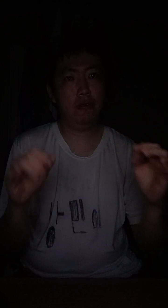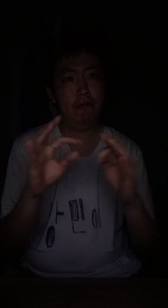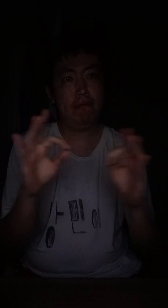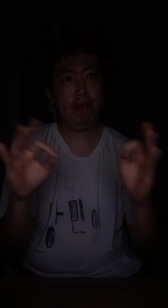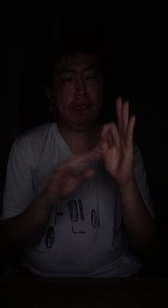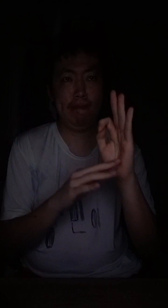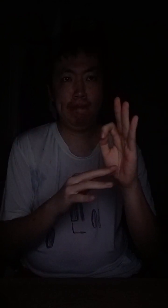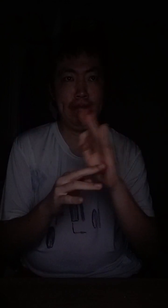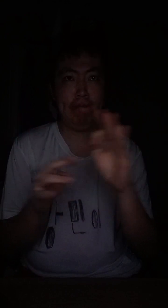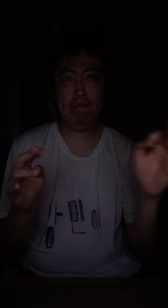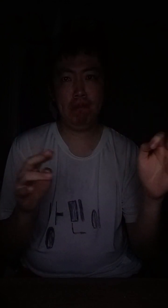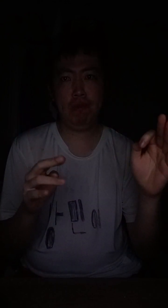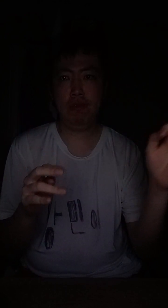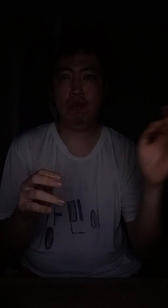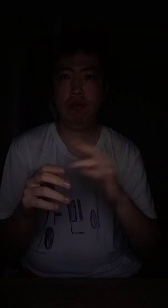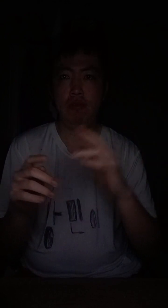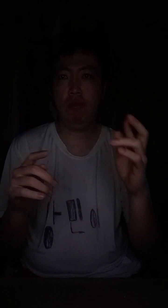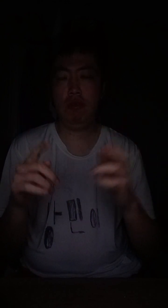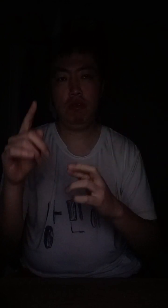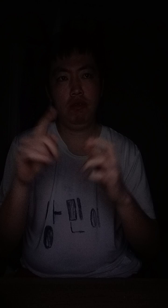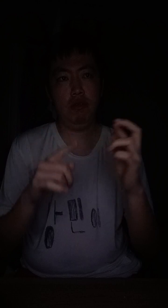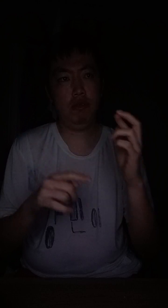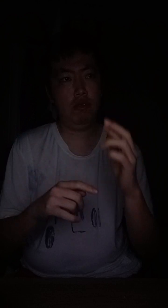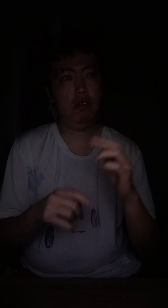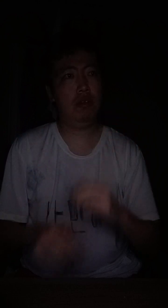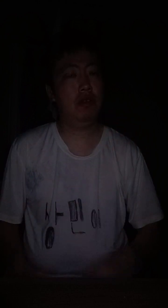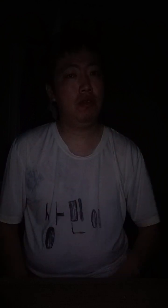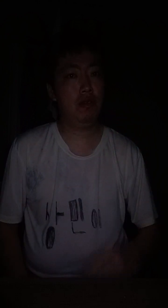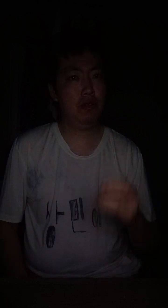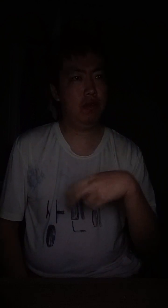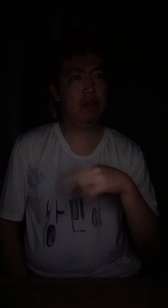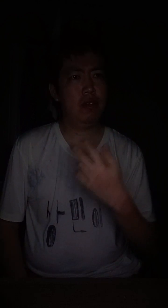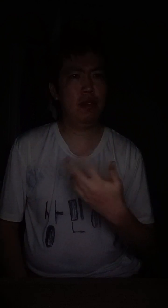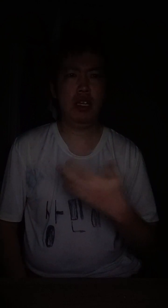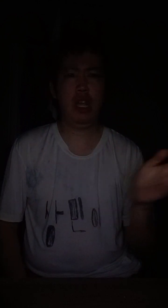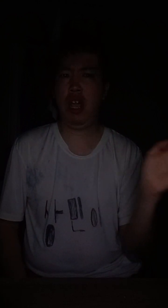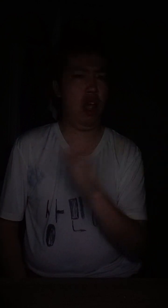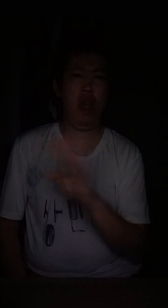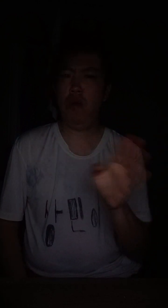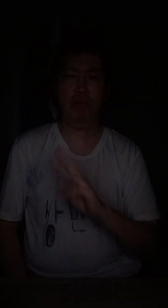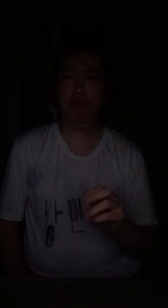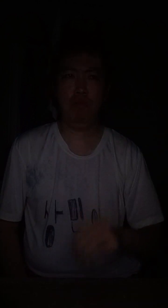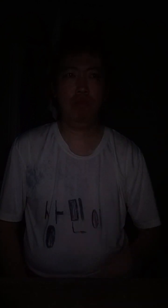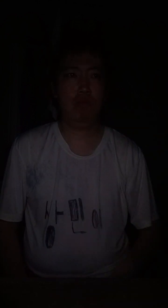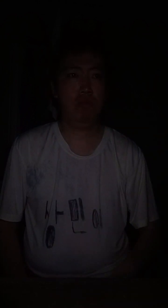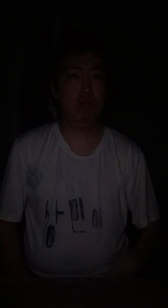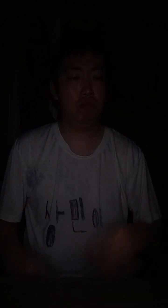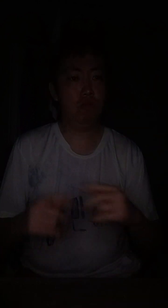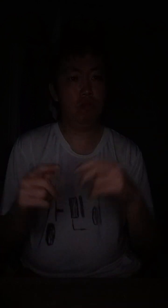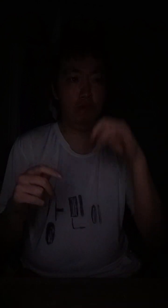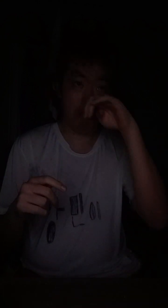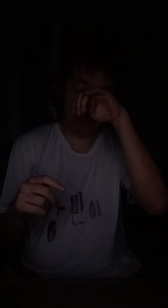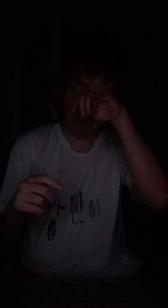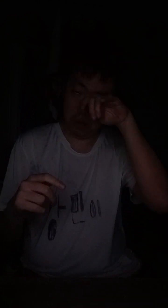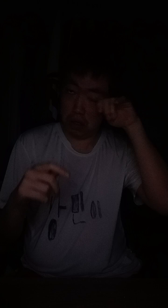장점으로 꼽으면서 관심을 끌고 있습니다. 여성들은 걱정이 이만저만이 아닙니다. 요새는 초소형 카메라라고 해서